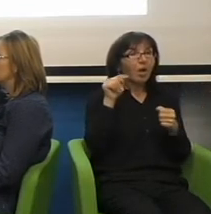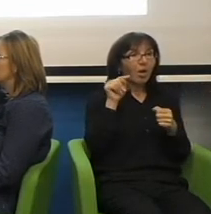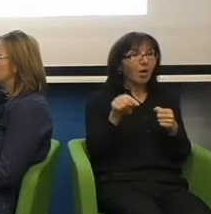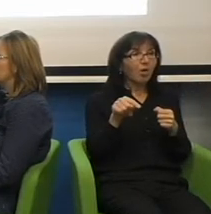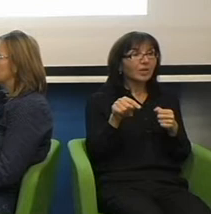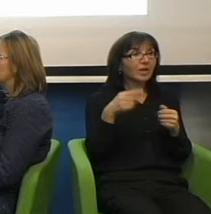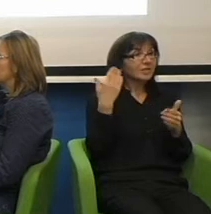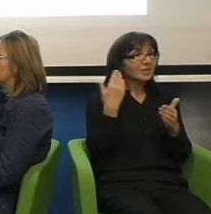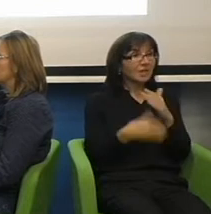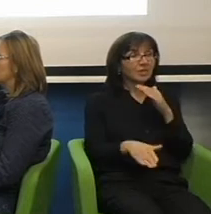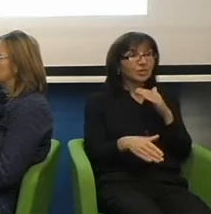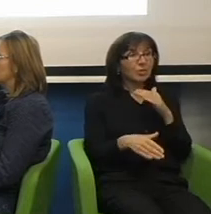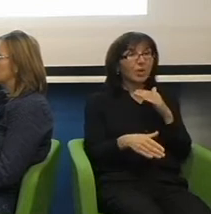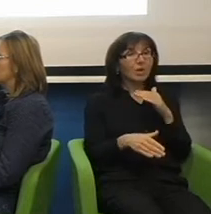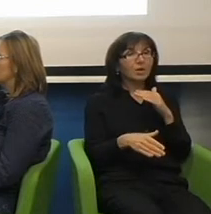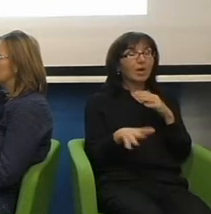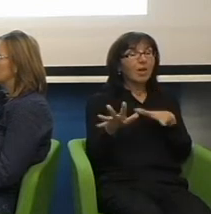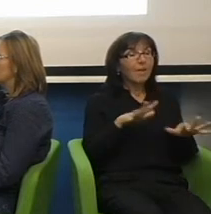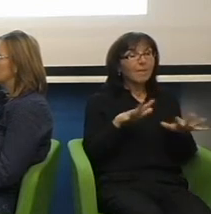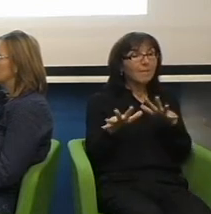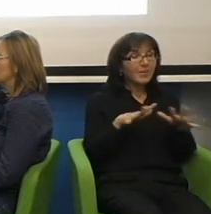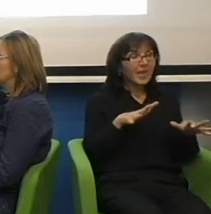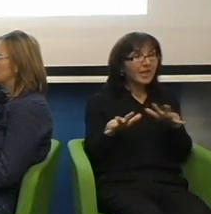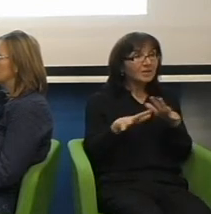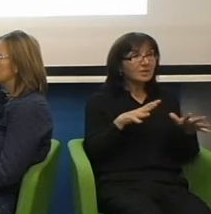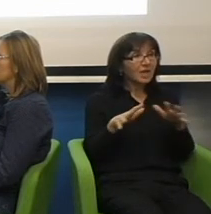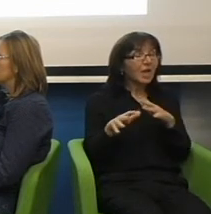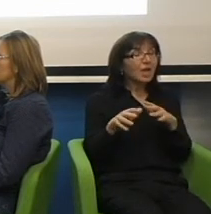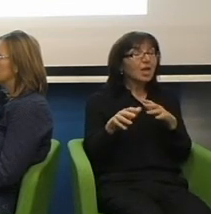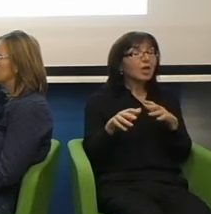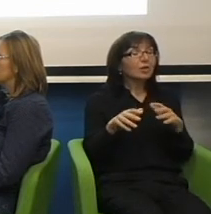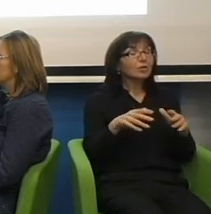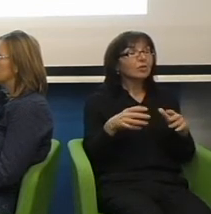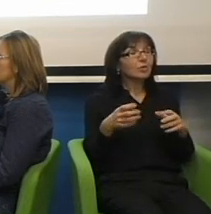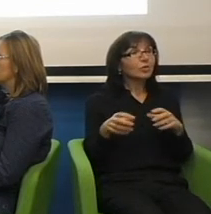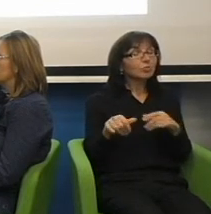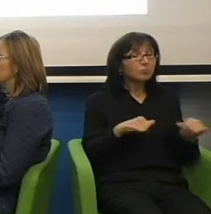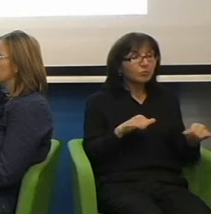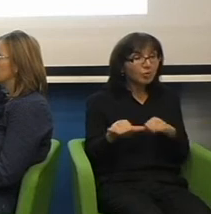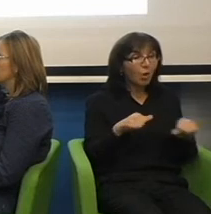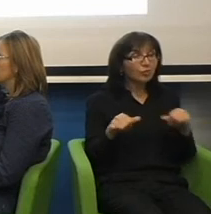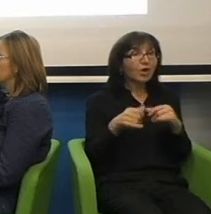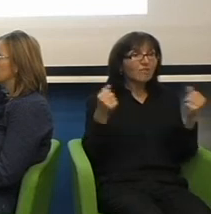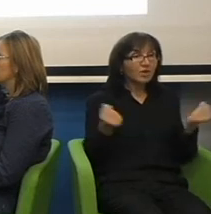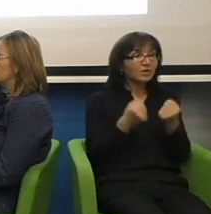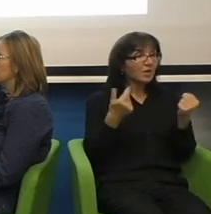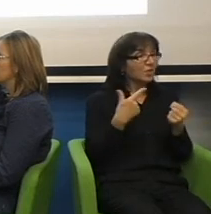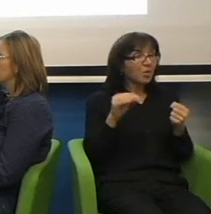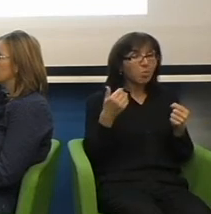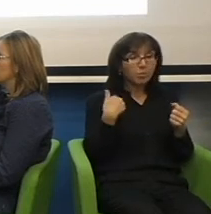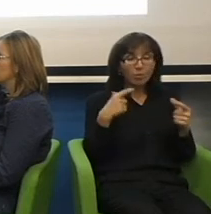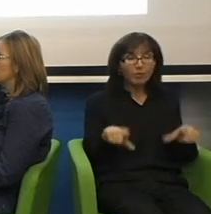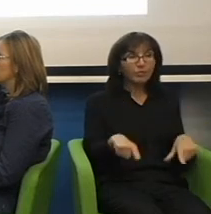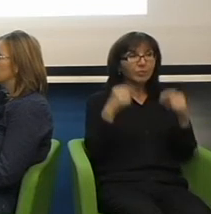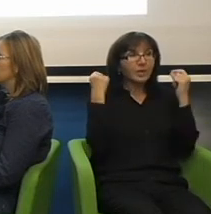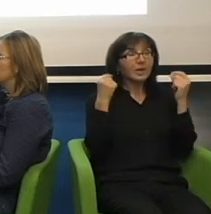aż ona straciła jakby miejsce w tym ścisłym kolektywie, ale wśród aktywistów, nie została wybrana do Rady